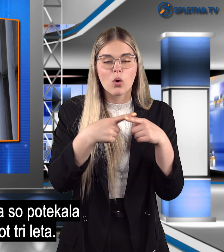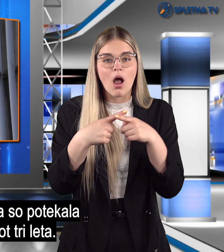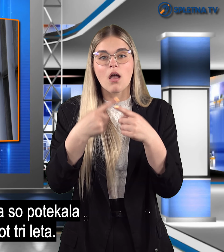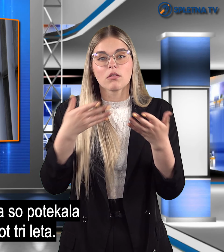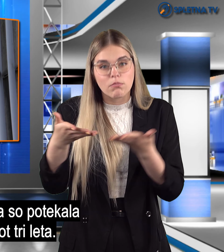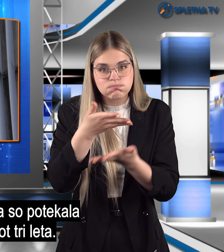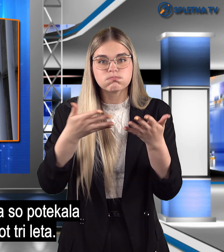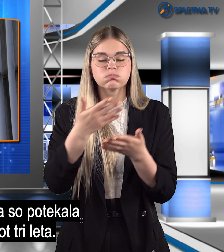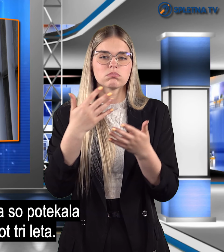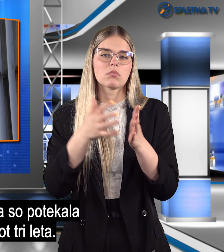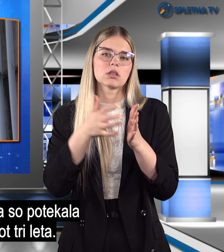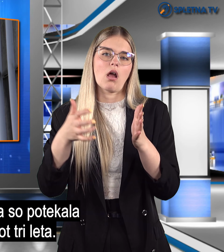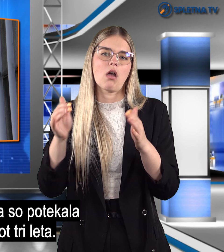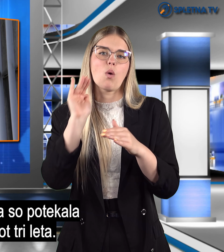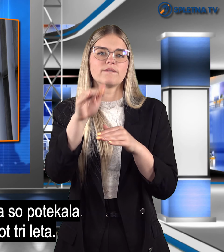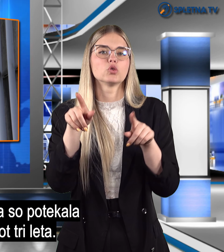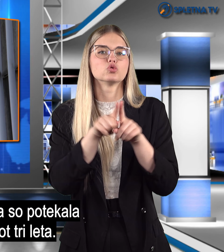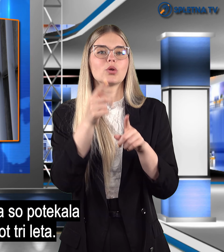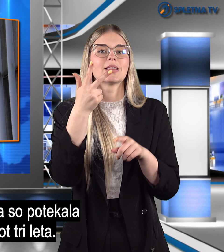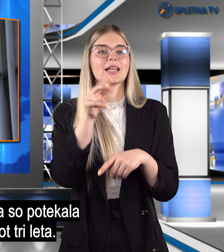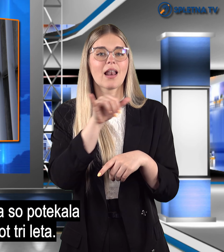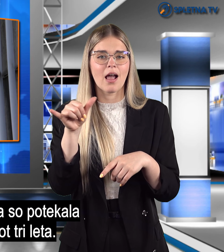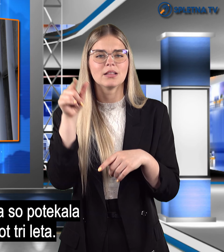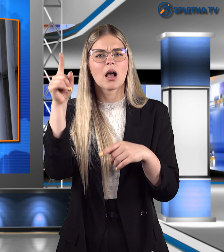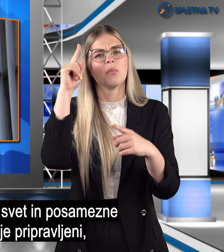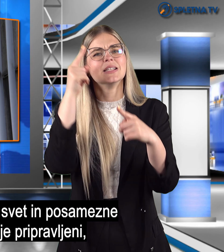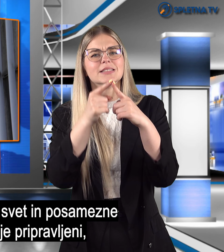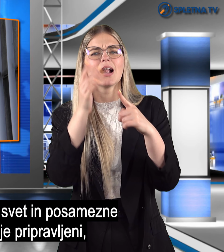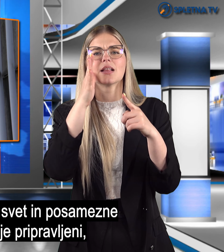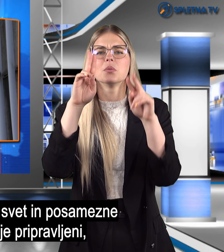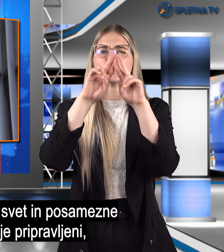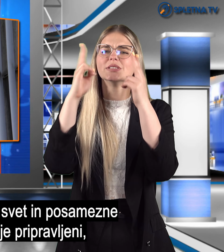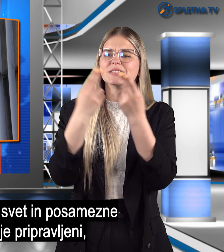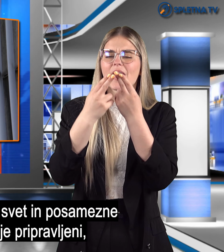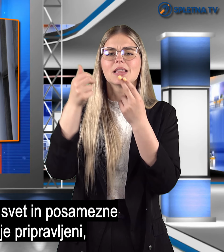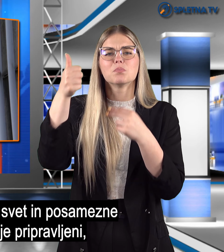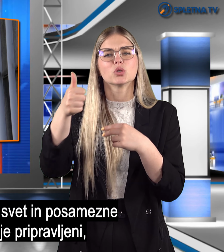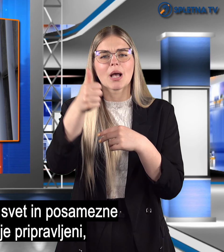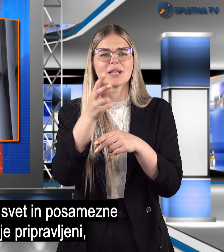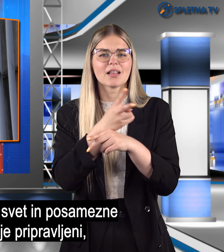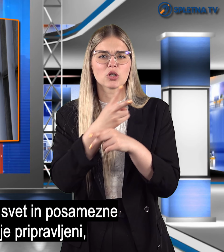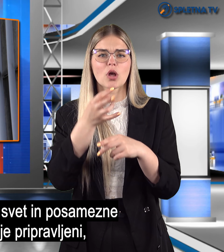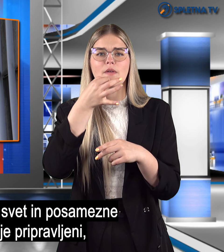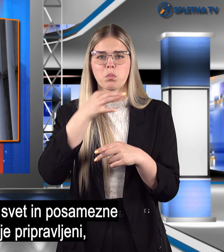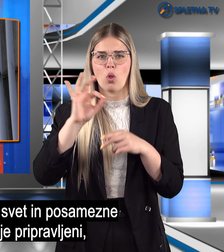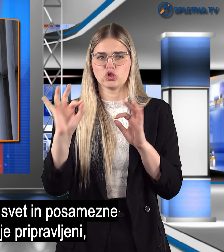Pogajanja so potekala več kot 3 leta. Cilj je, da bi bili svet in posamezne države